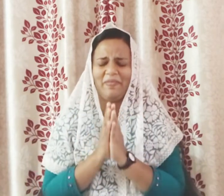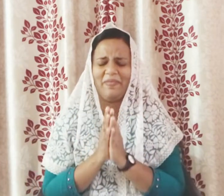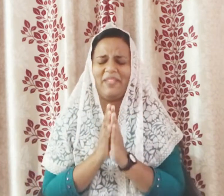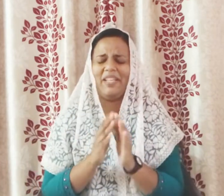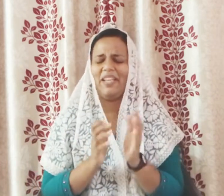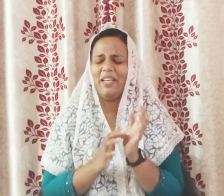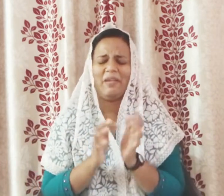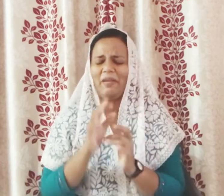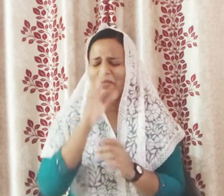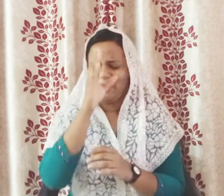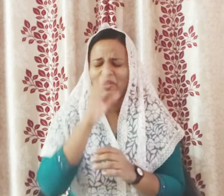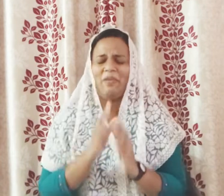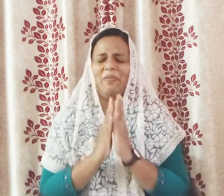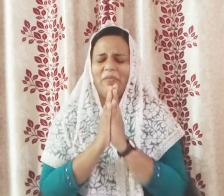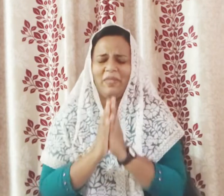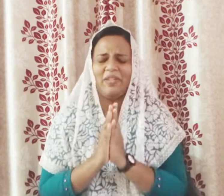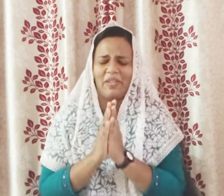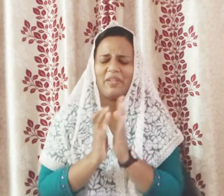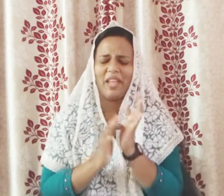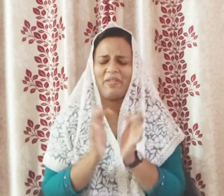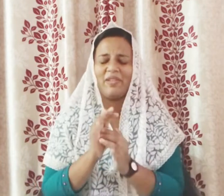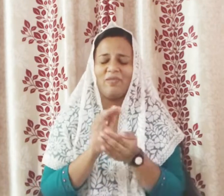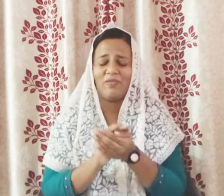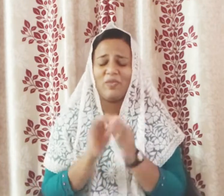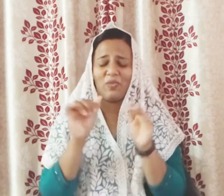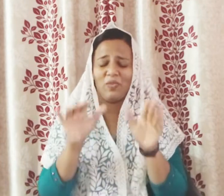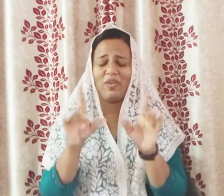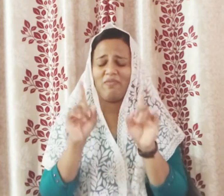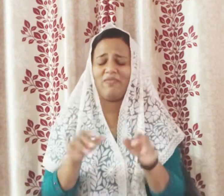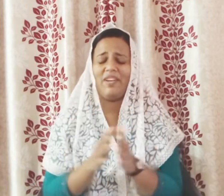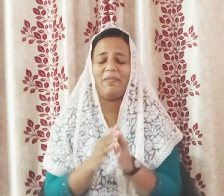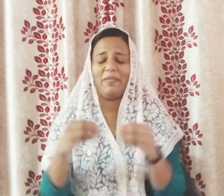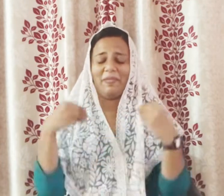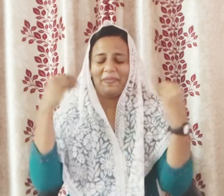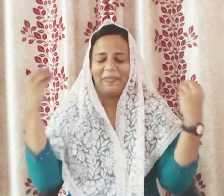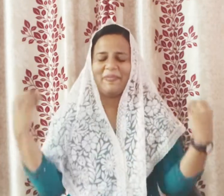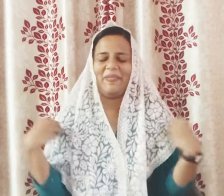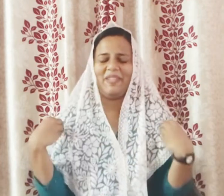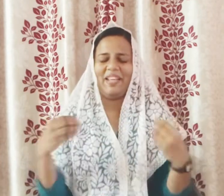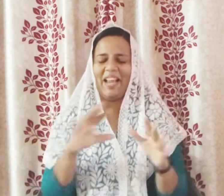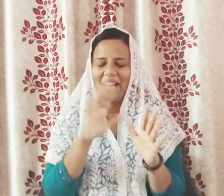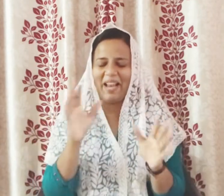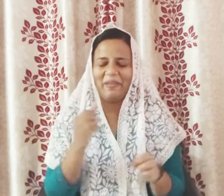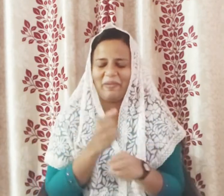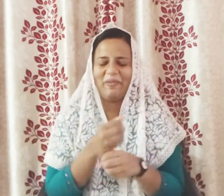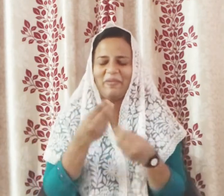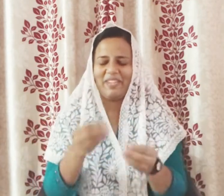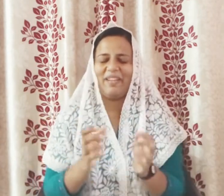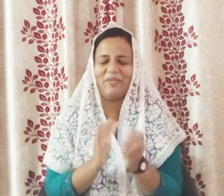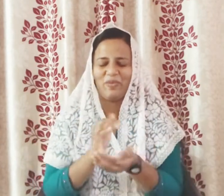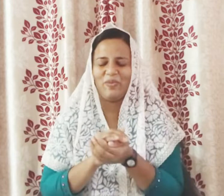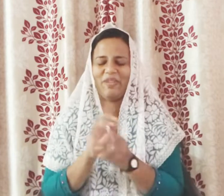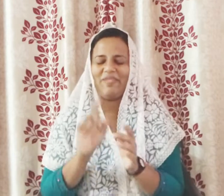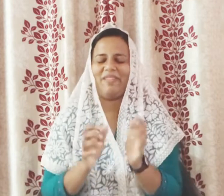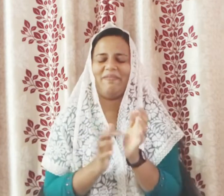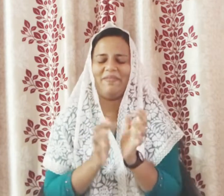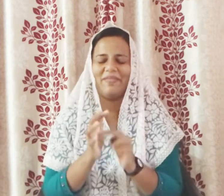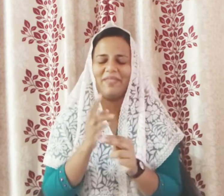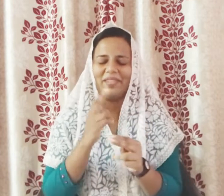സഭായോഗങ്ങൾ നടക്കുവാൻ ഞങ്ങൾ പിതാവിനോട് പ്രാർത്ഥിക്കുന്നു. ദൈവിക സംരക്ഷണം കൊടുക്കണം. കർത്താവിൻ്റെ ദൂതന്മാരെ കൽപ്പിച്ചാക്കണം. തൻ്റെ ജനത്തെ സൂക്ഷിക്കണം. യേശു ക്രിസ്തുവിൻ